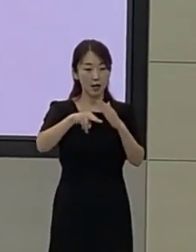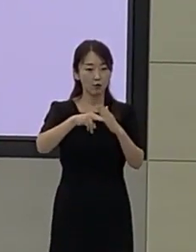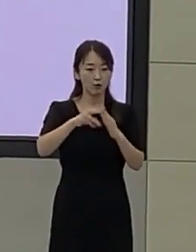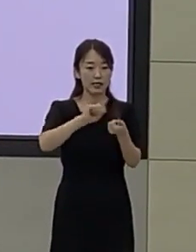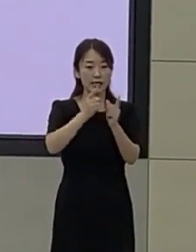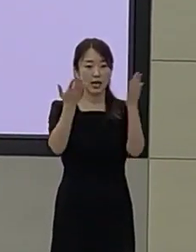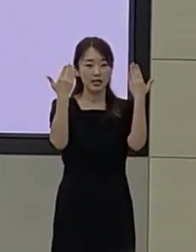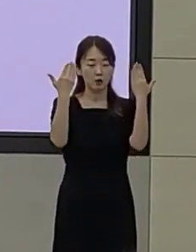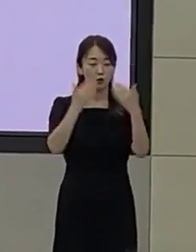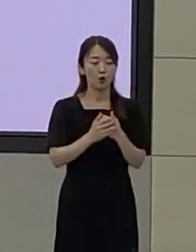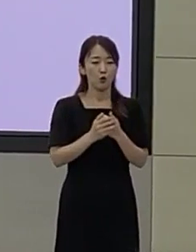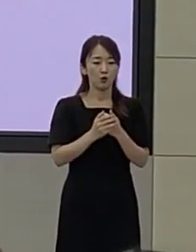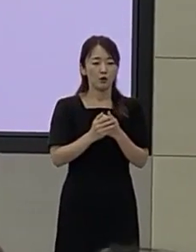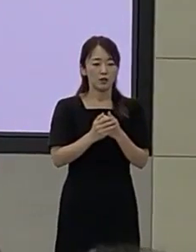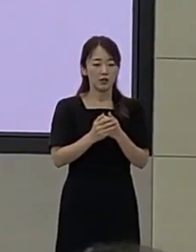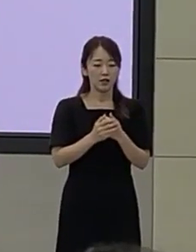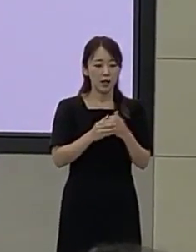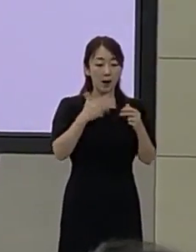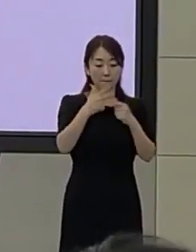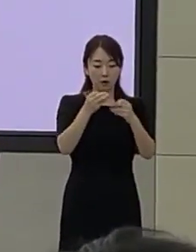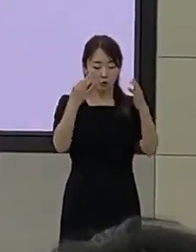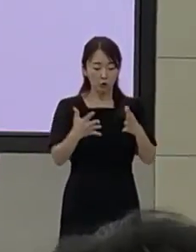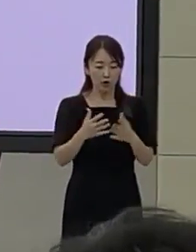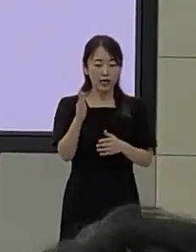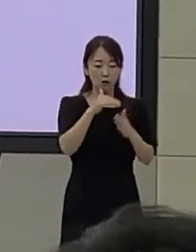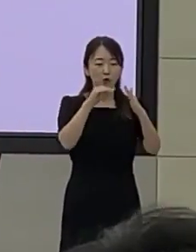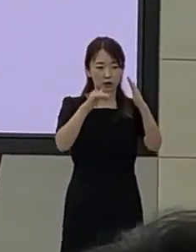대안학교인 장래인중고등학교를 8년 만에 정식